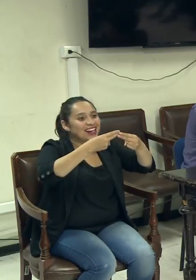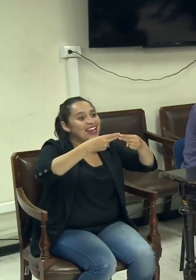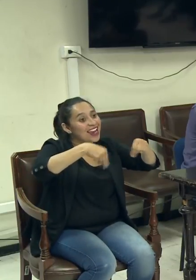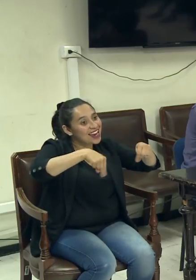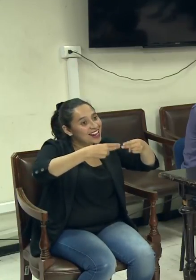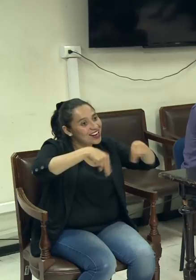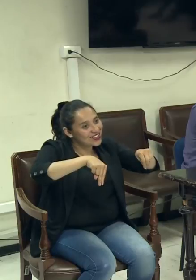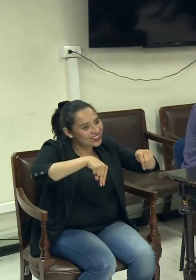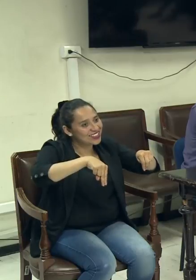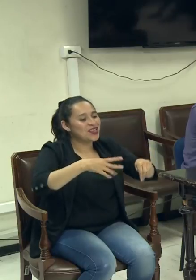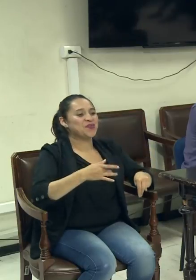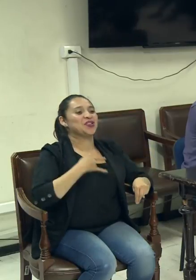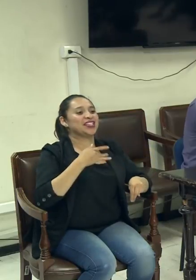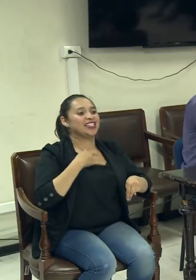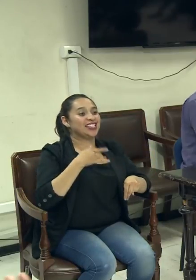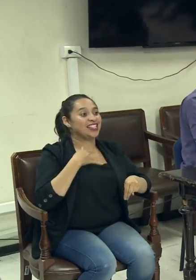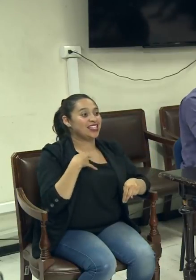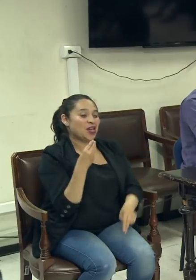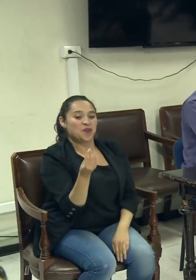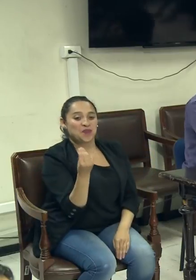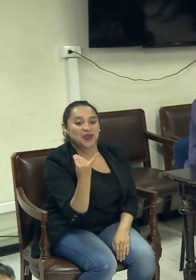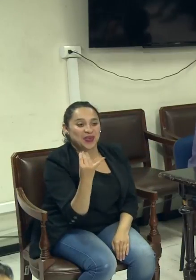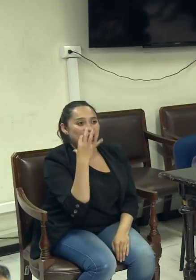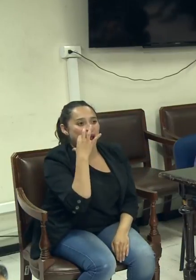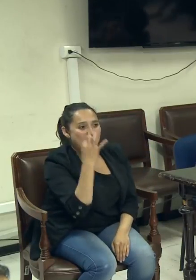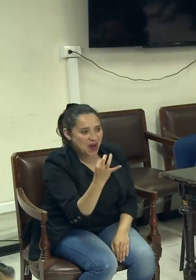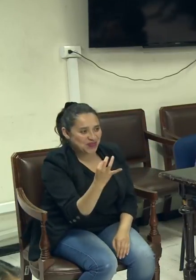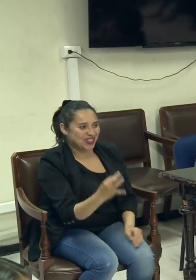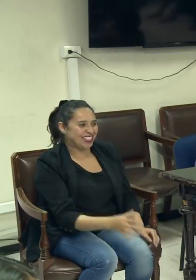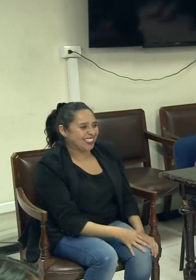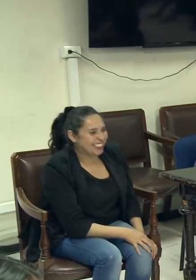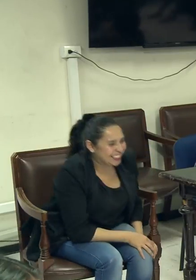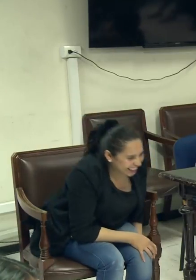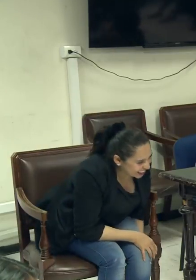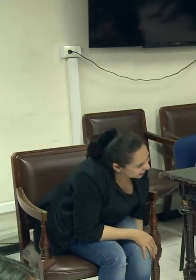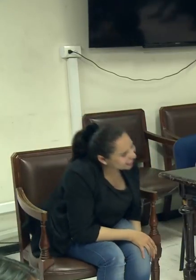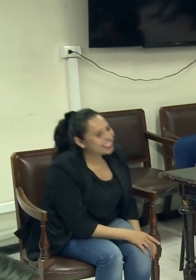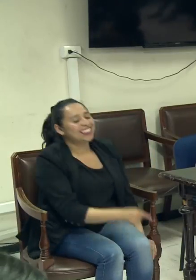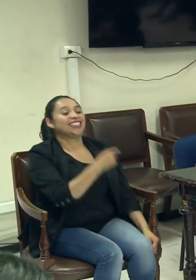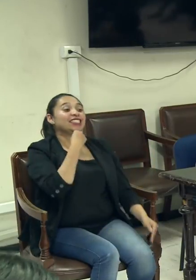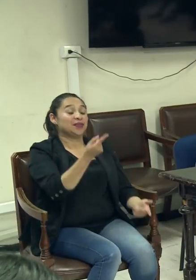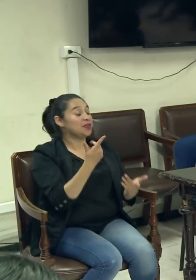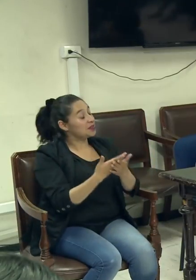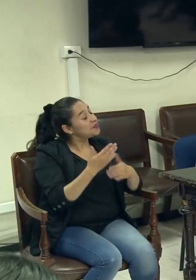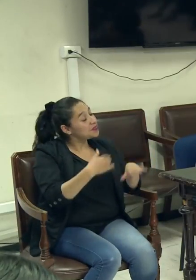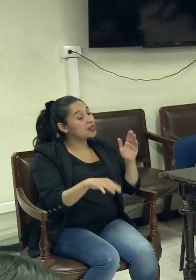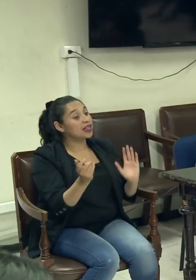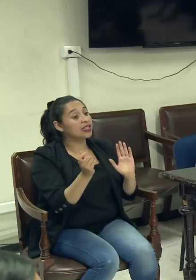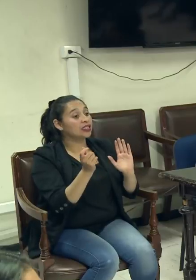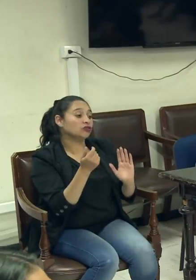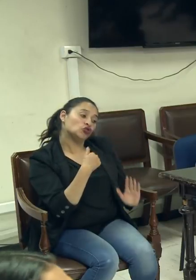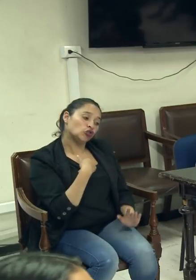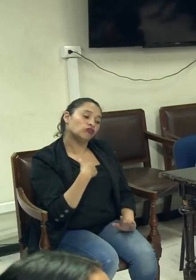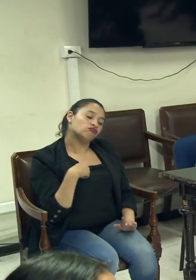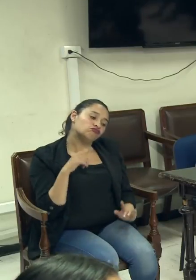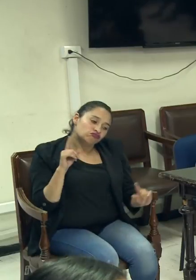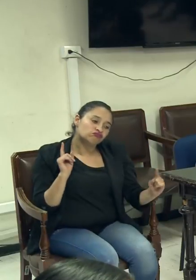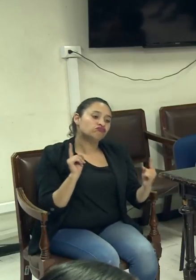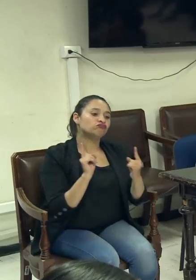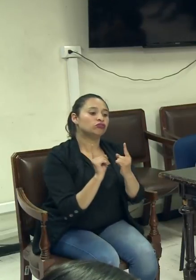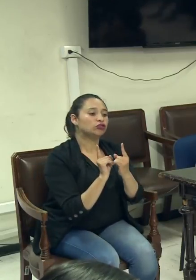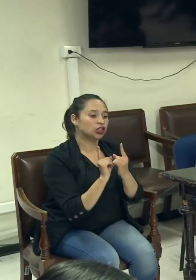que no he peleado esas batallas. Sin embargo, la mayoría de las veces me he encontrado muy bien